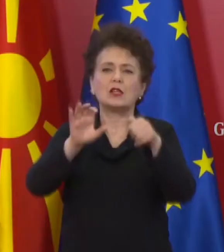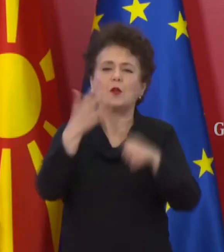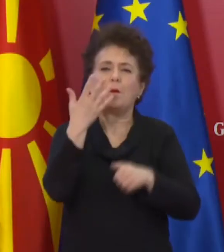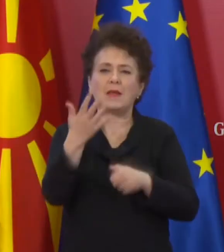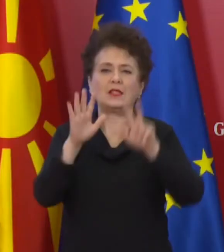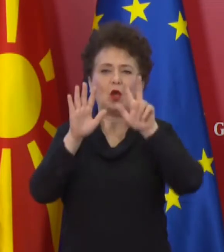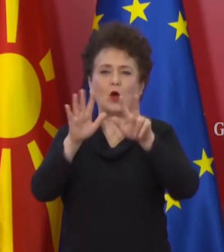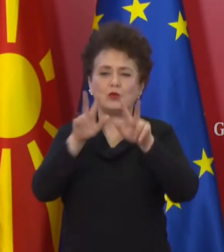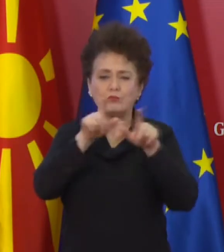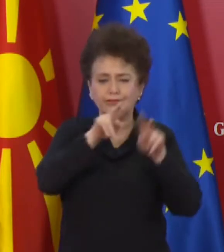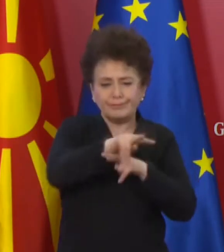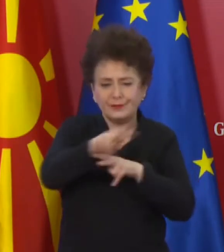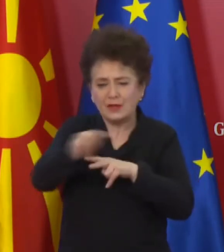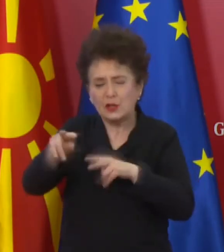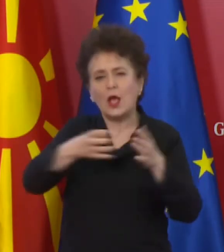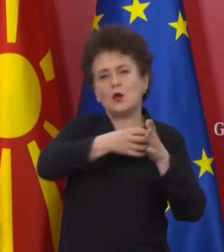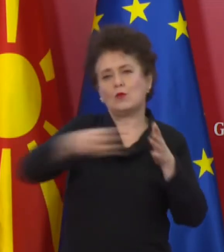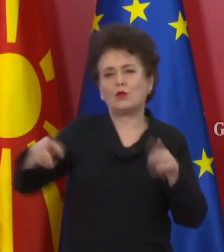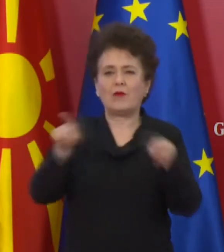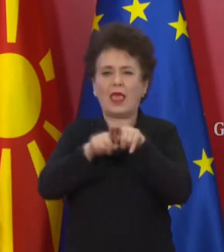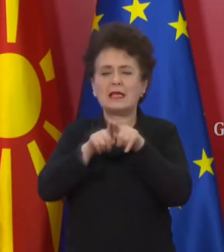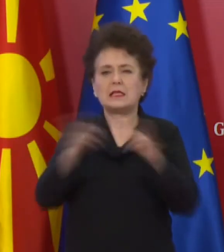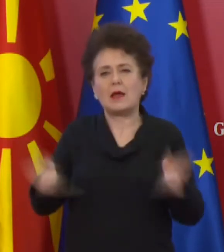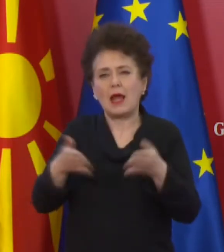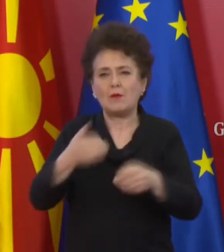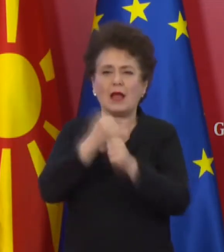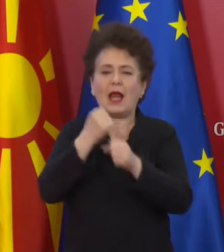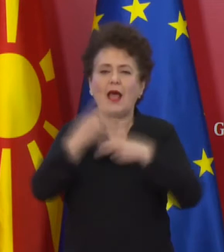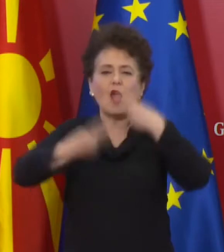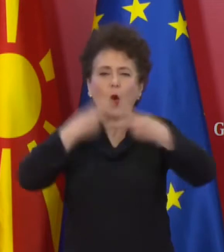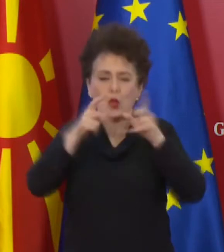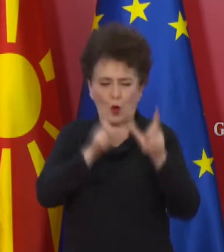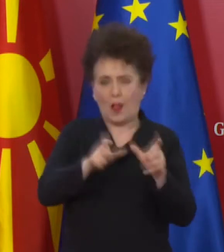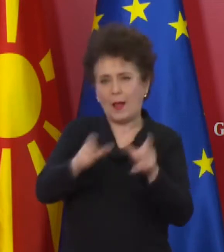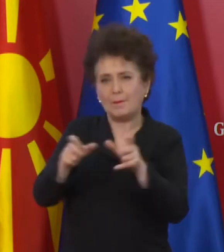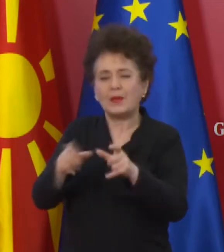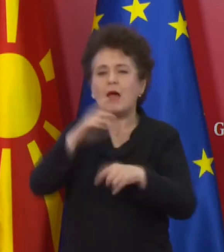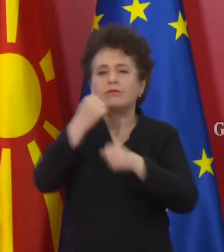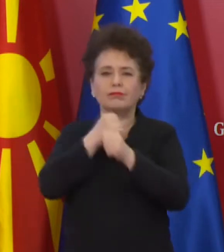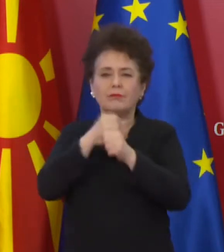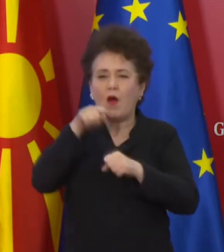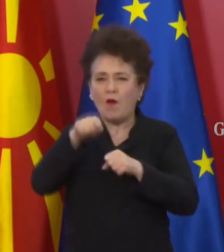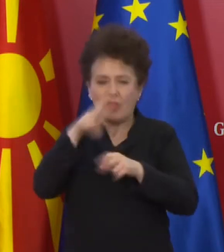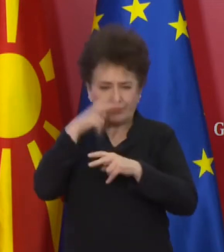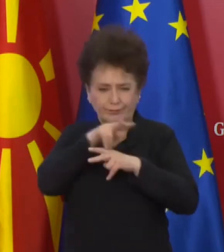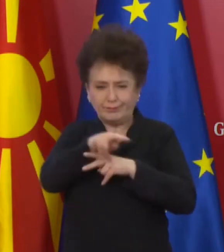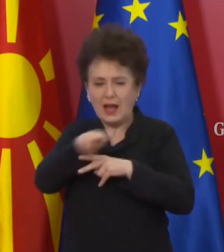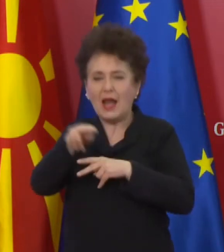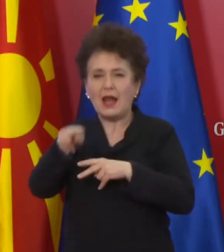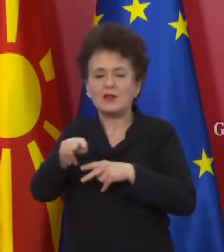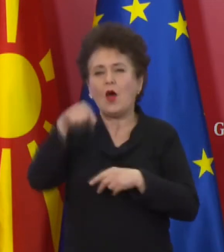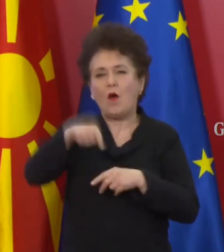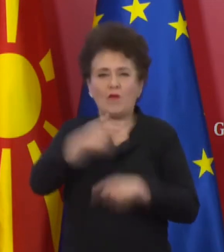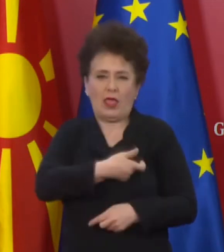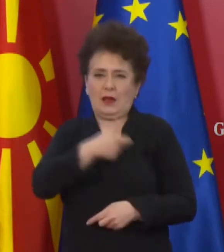kontroleve. Gjatë këtyre kontroleve janë mbyllur 21 objekte hotelierike në Shkup, Kumanov, Manastir, Koçan,